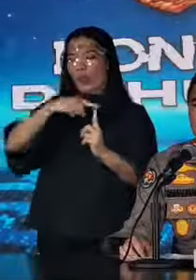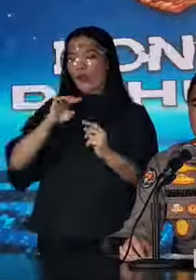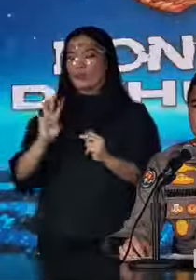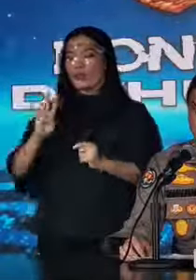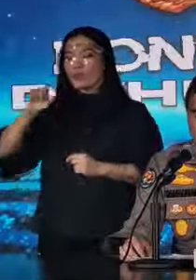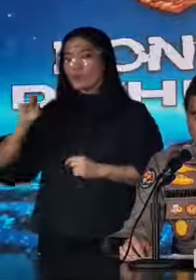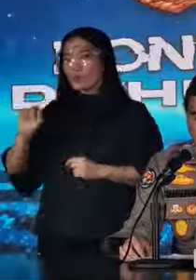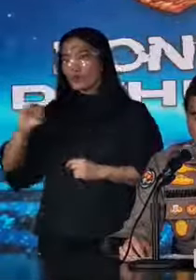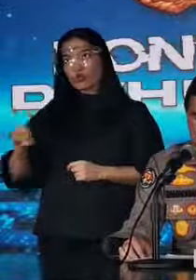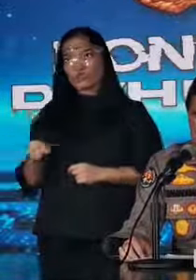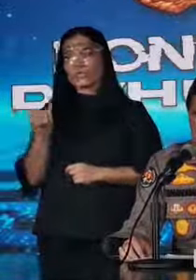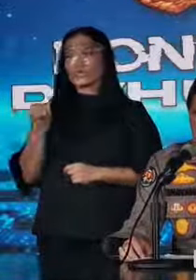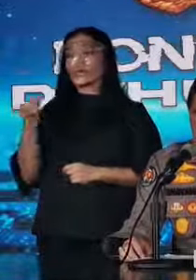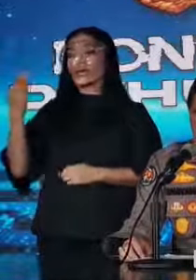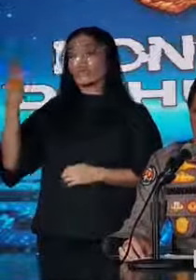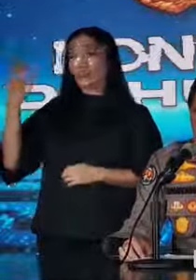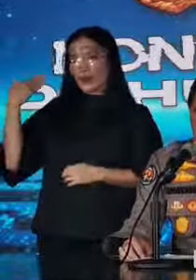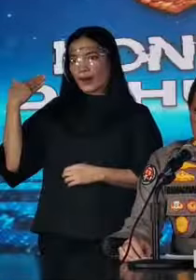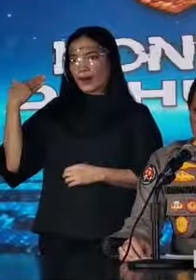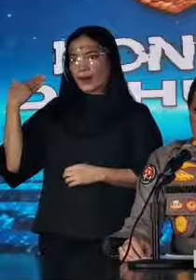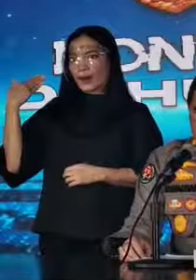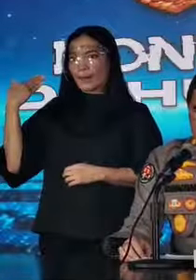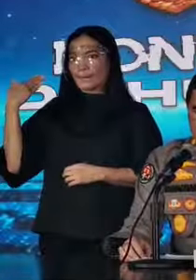tahun 2021,